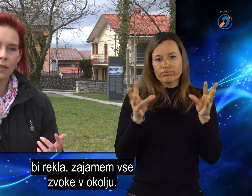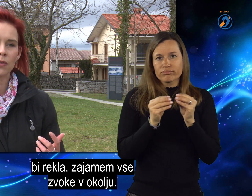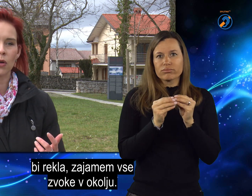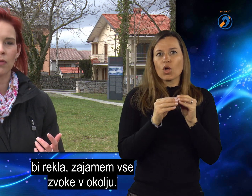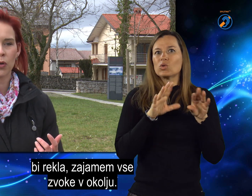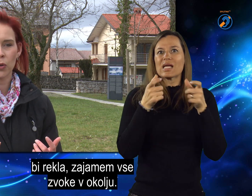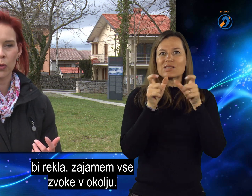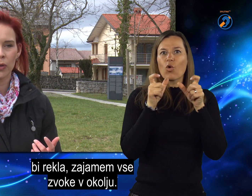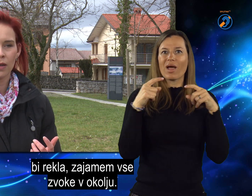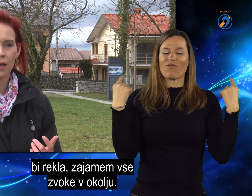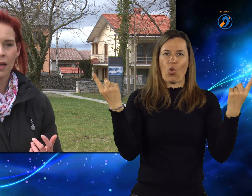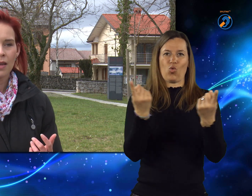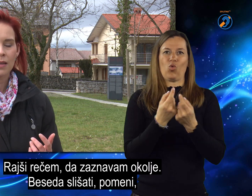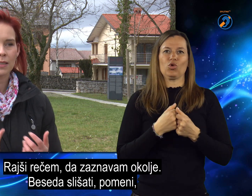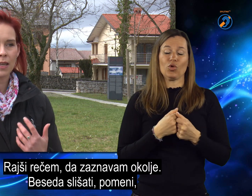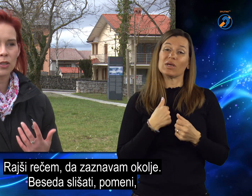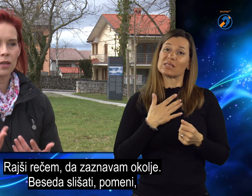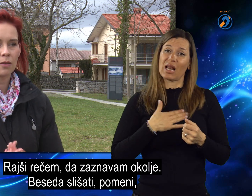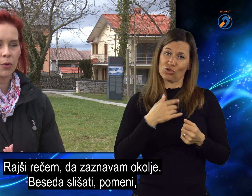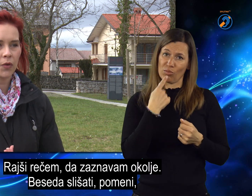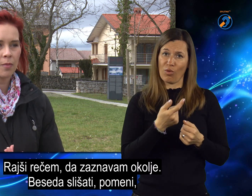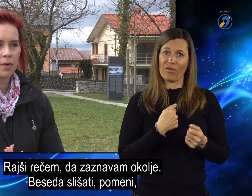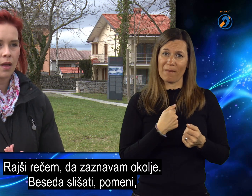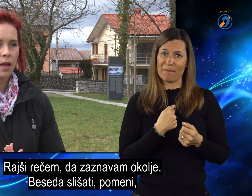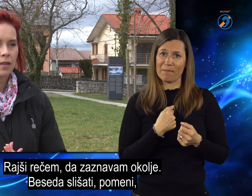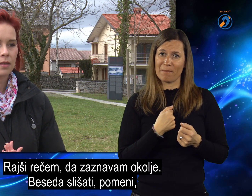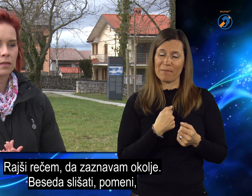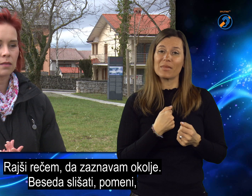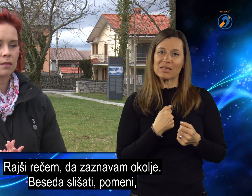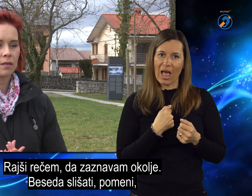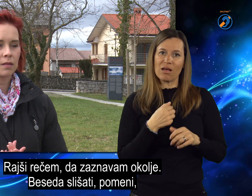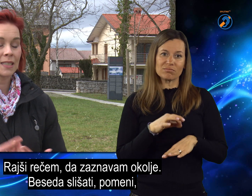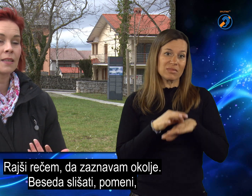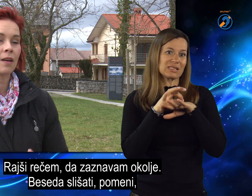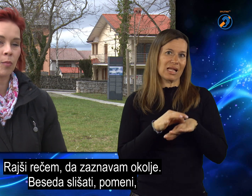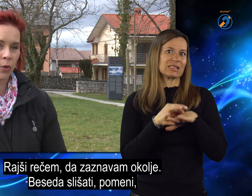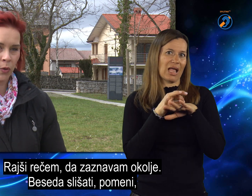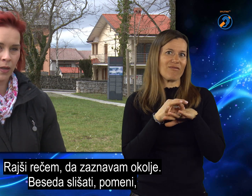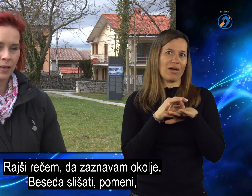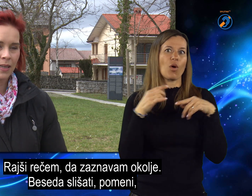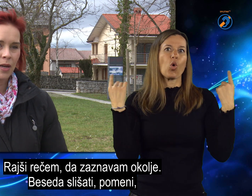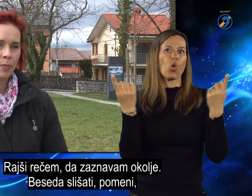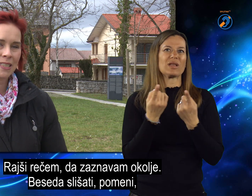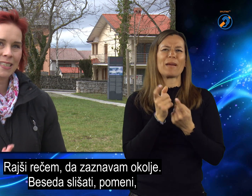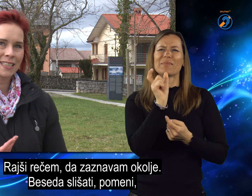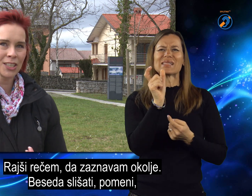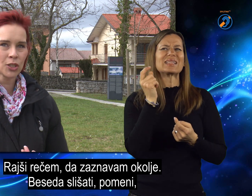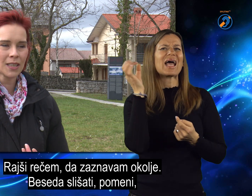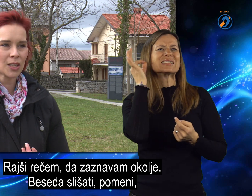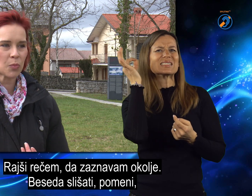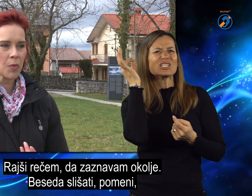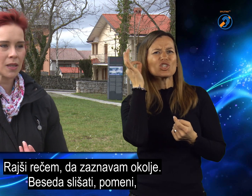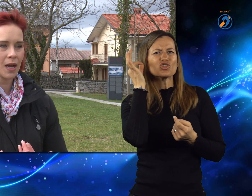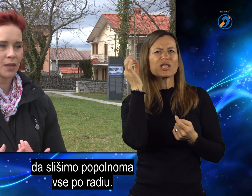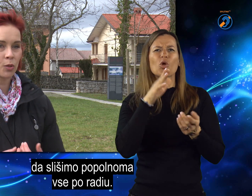vse zvoke v okolju. Jaz rajši povem, da zaznavam okolje. Besede